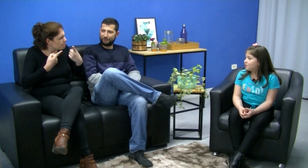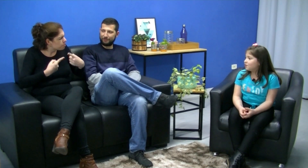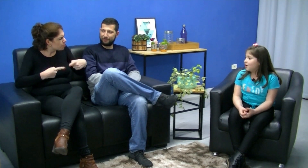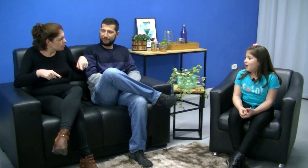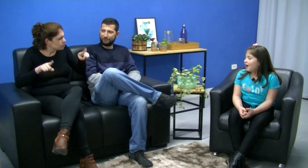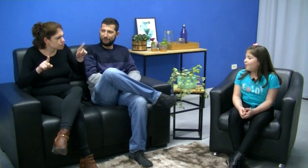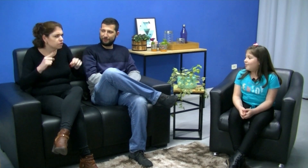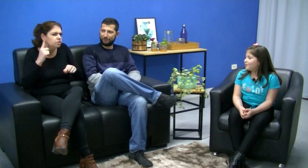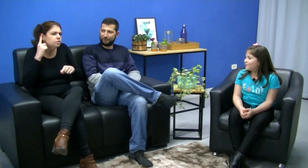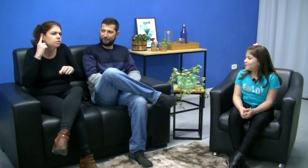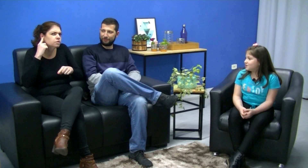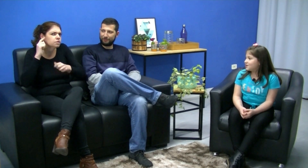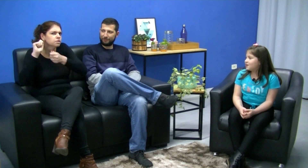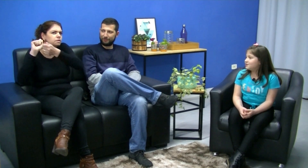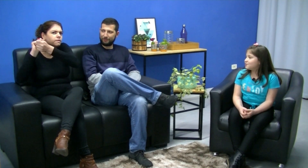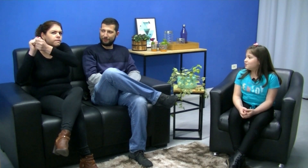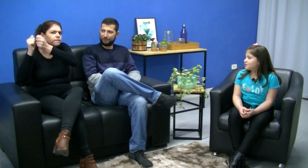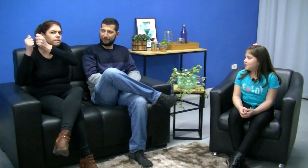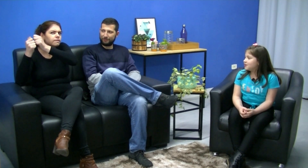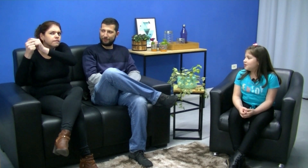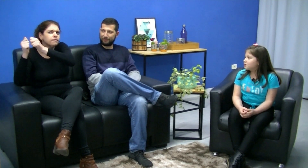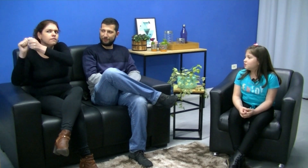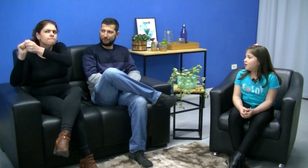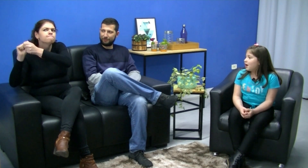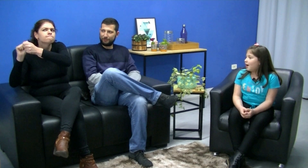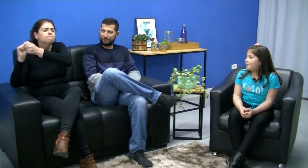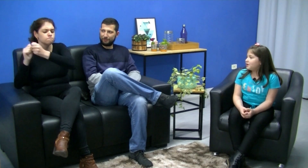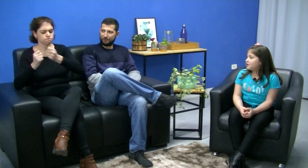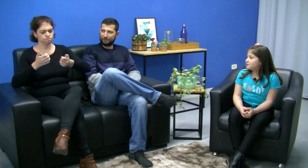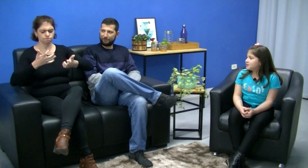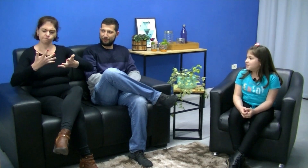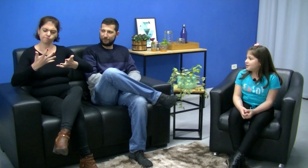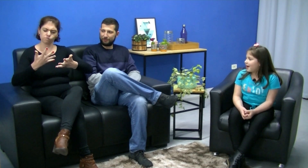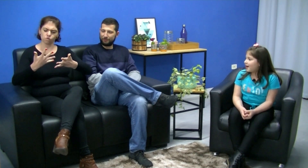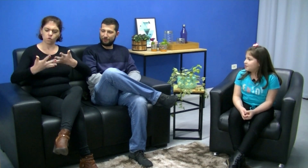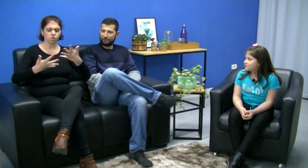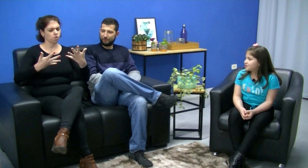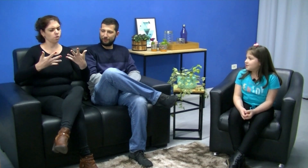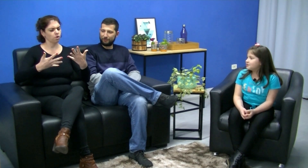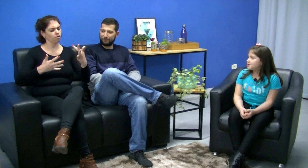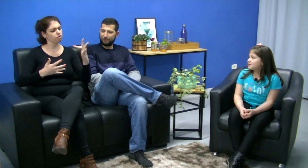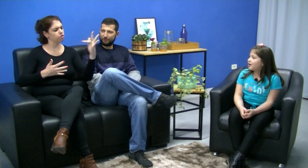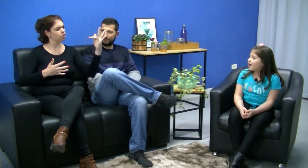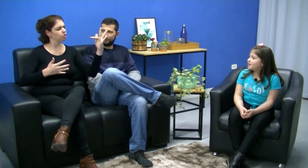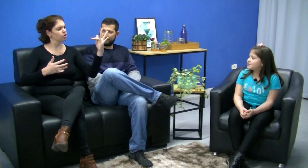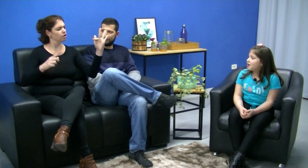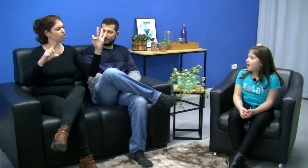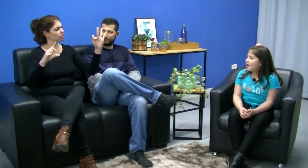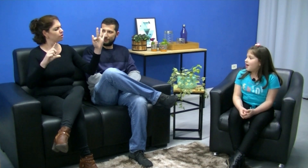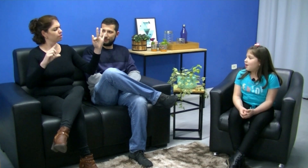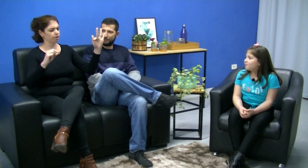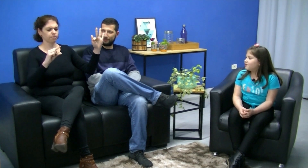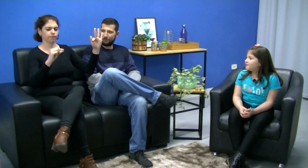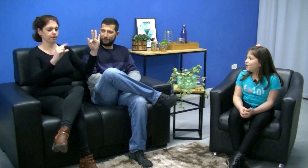arrumando uma música, escutando, aprendendo sinais, fazendo sinais, uma flor,